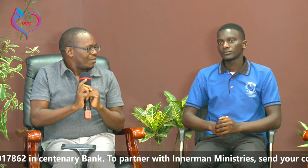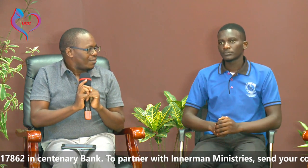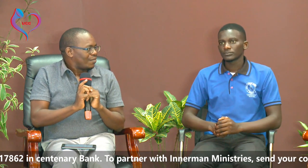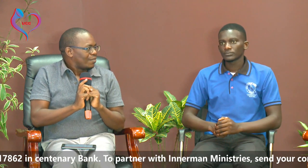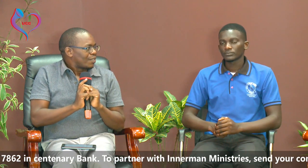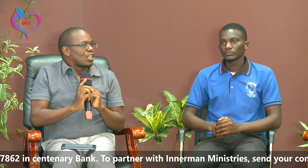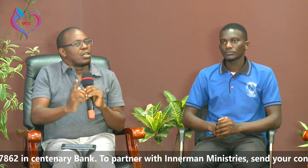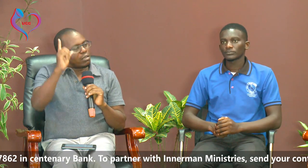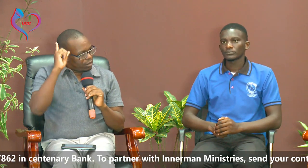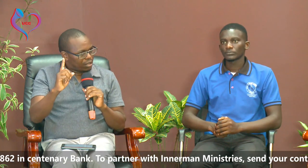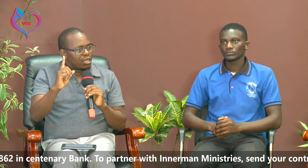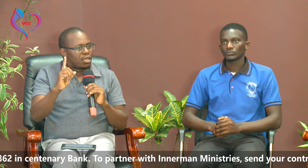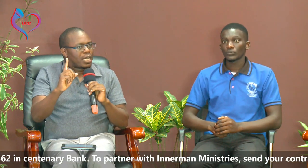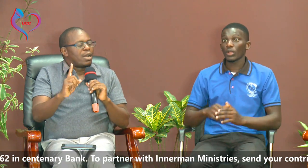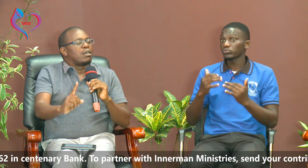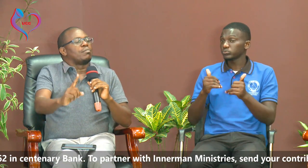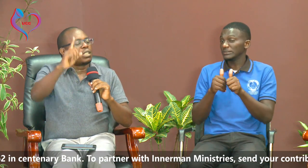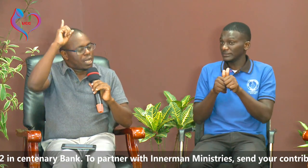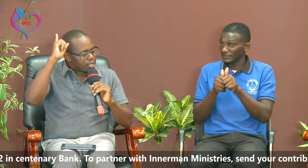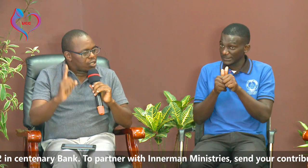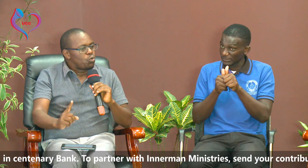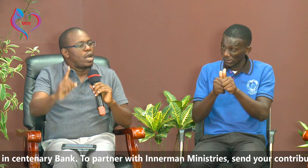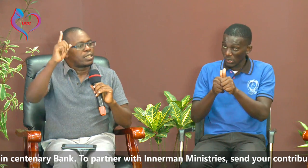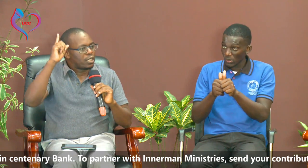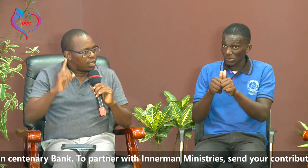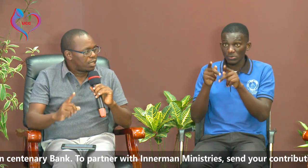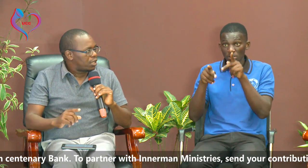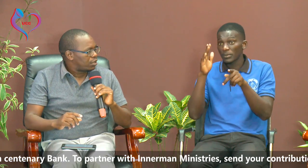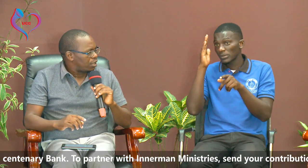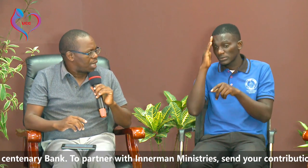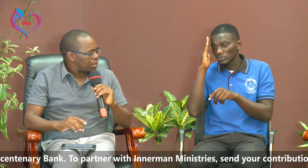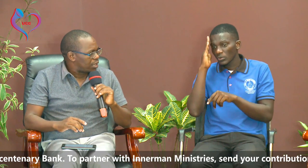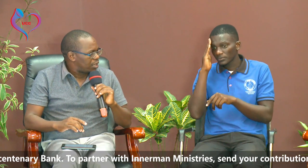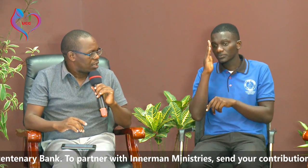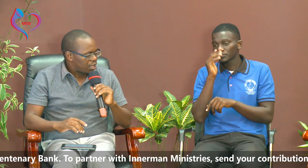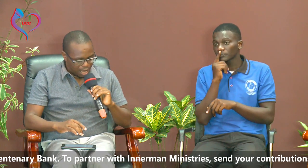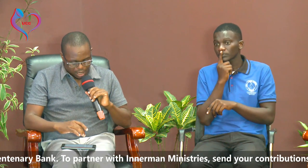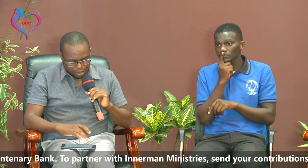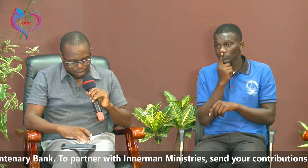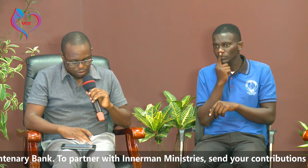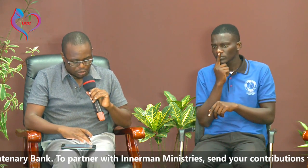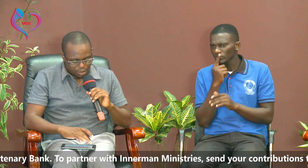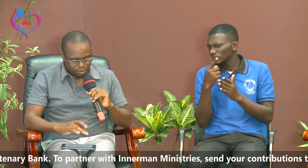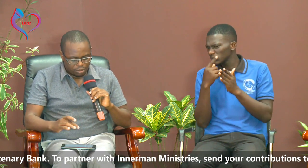Wacheteeka mu no kitambulirako nga kimanyikiddwa nti echechi bakoze echi echo tasobola